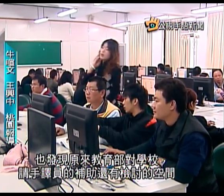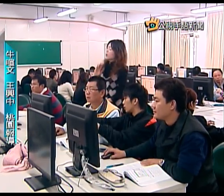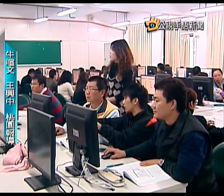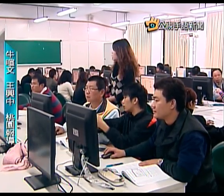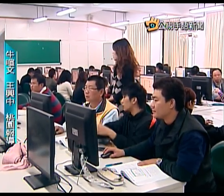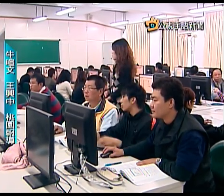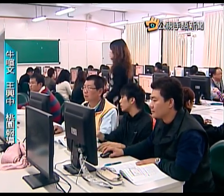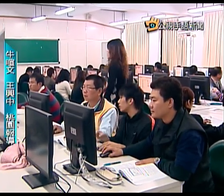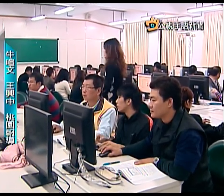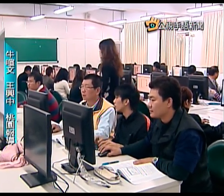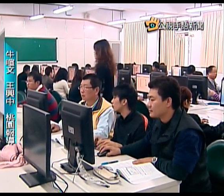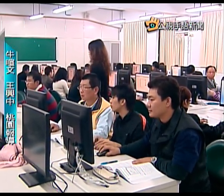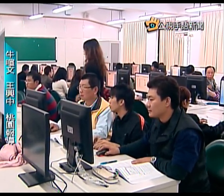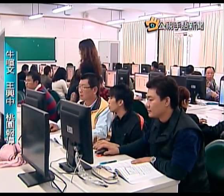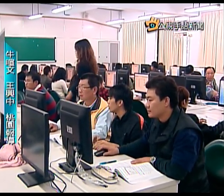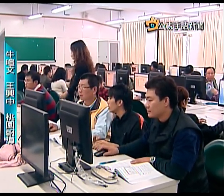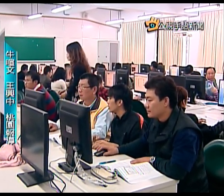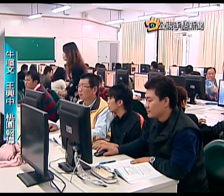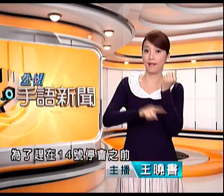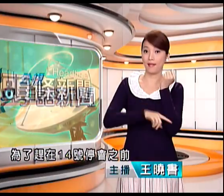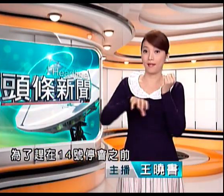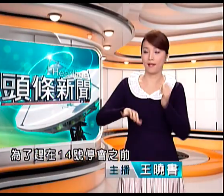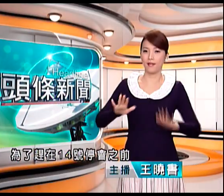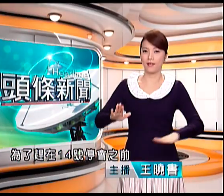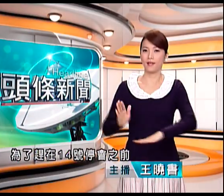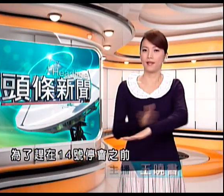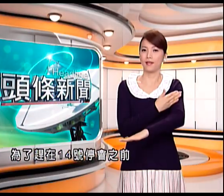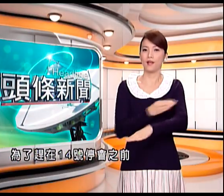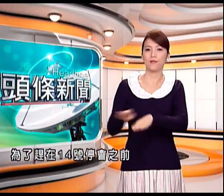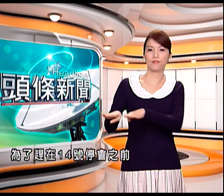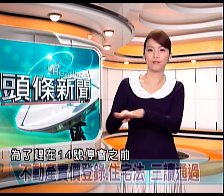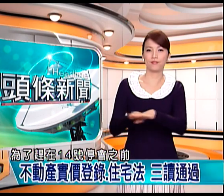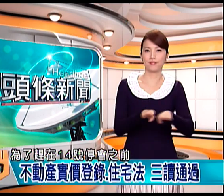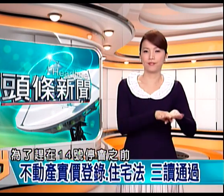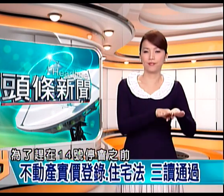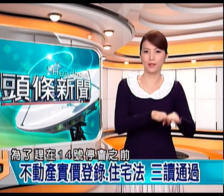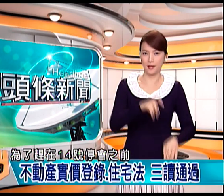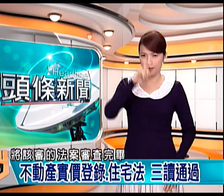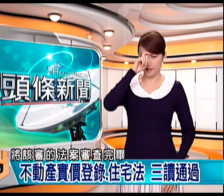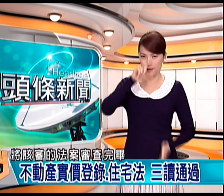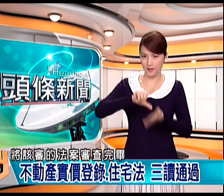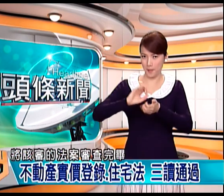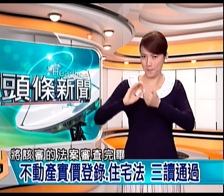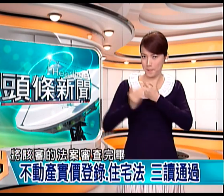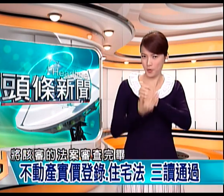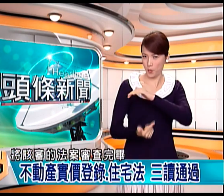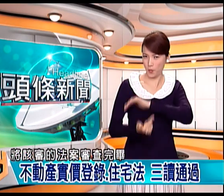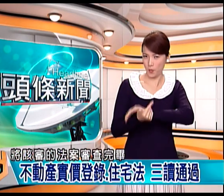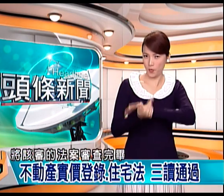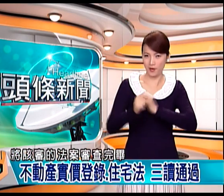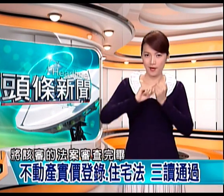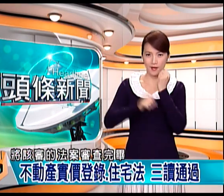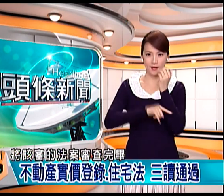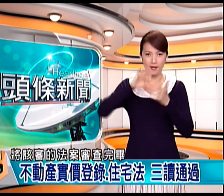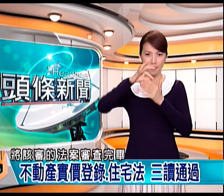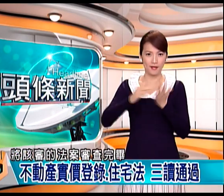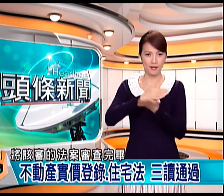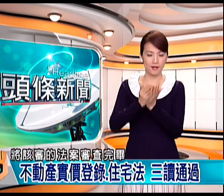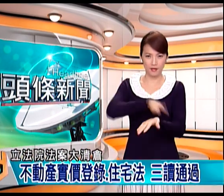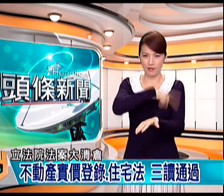刘轩、王新忠桃园报道。 为了赶在14号停会之前将该审的法案审查完毕，立